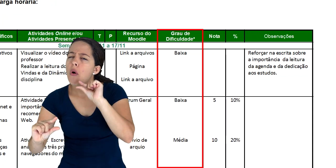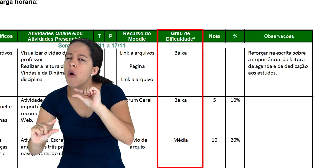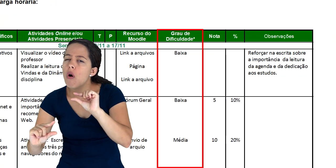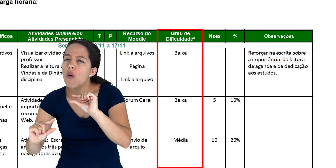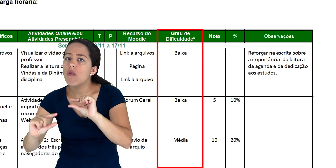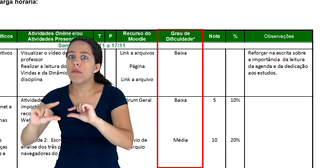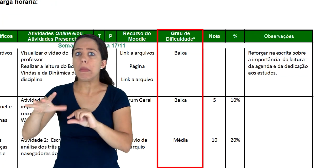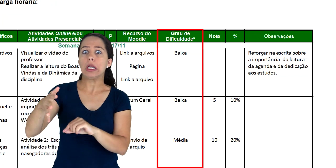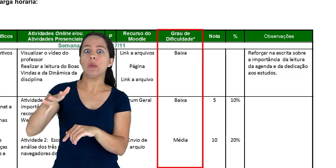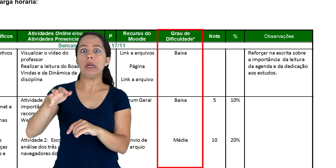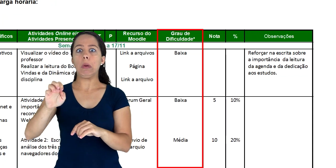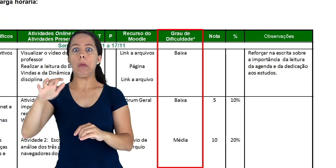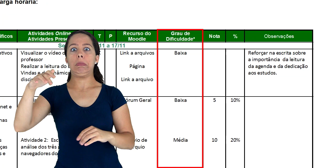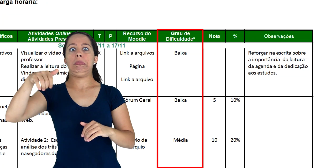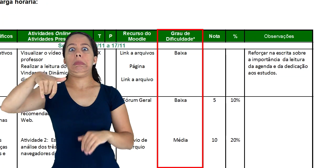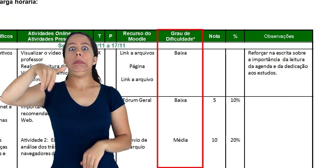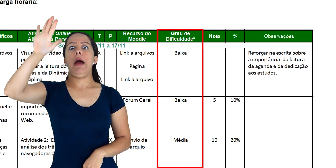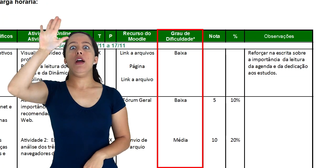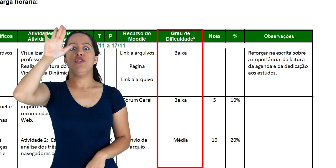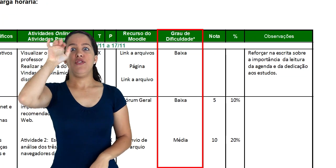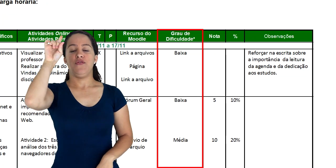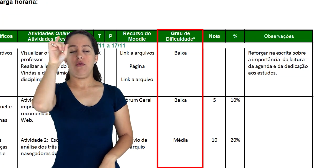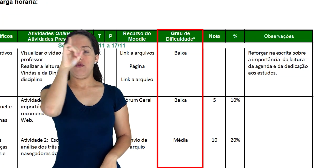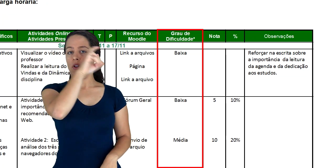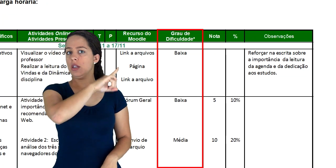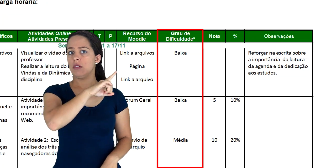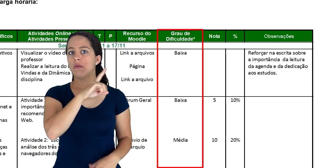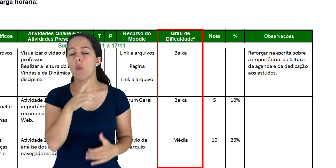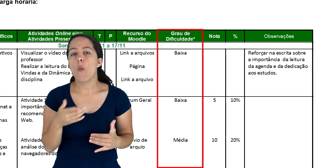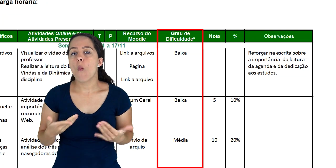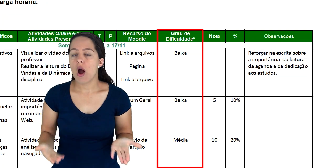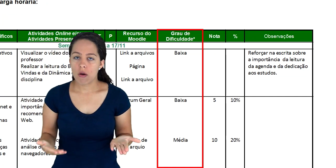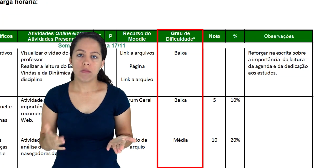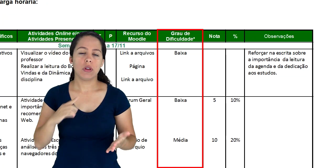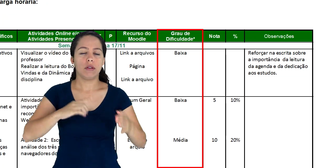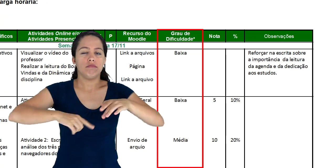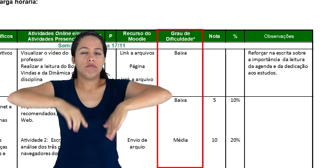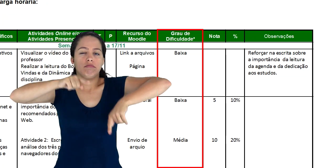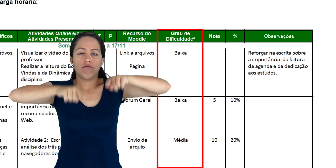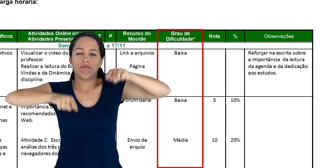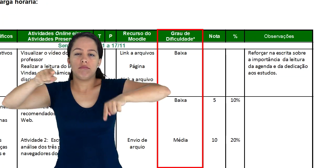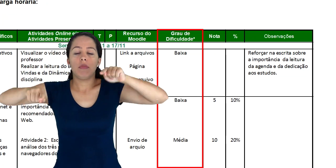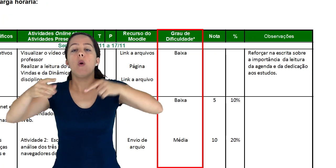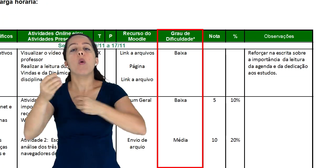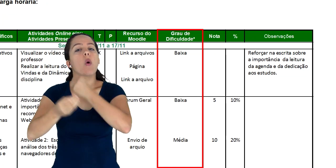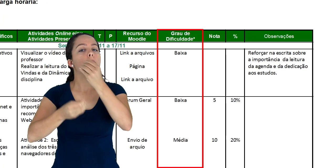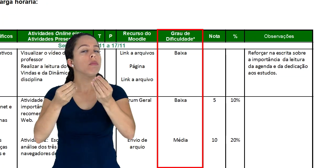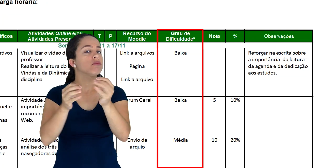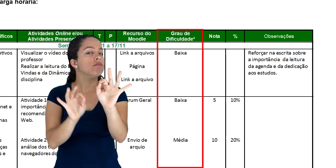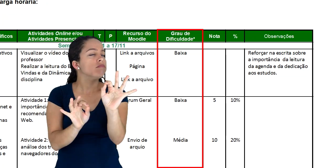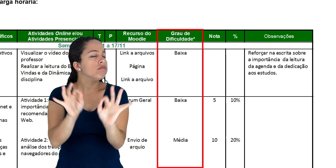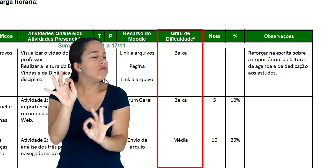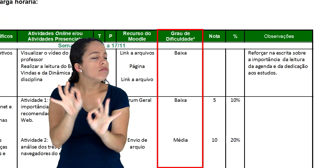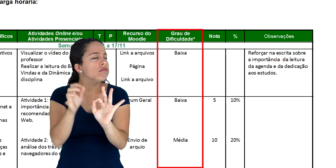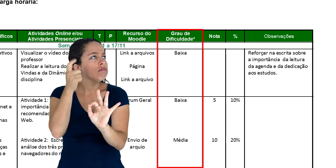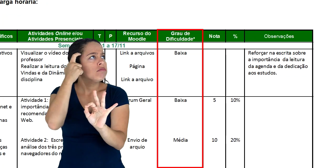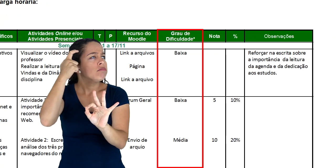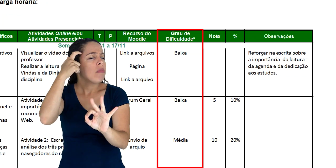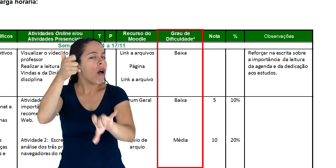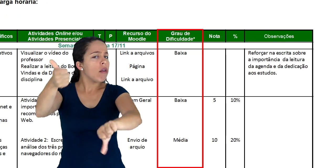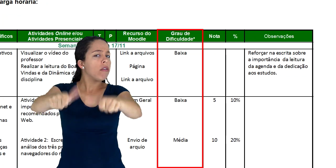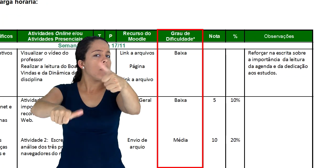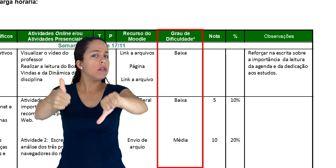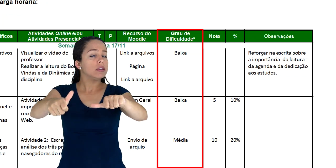entre baixa, média ou alta. E isso facilita para fazer uma análise do planejamento